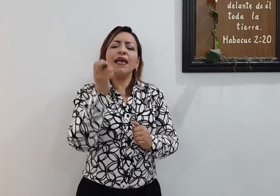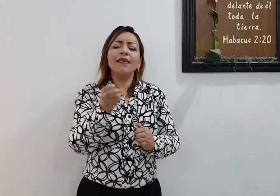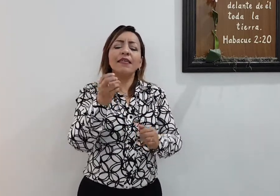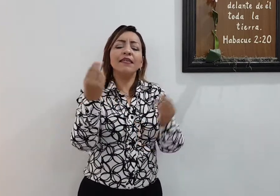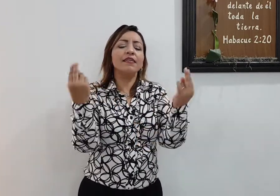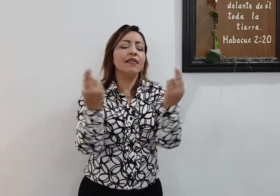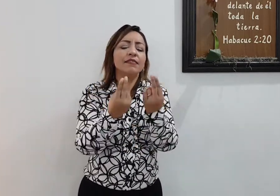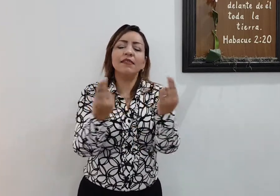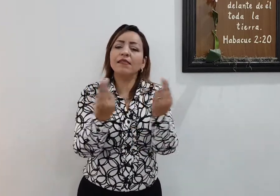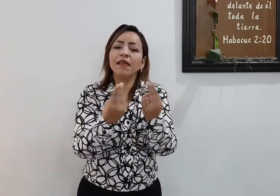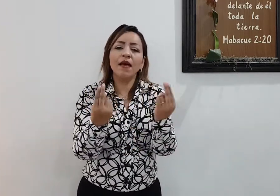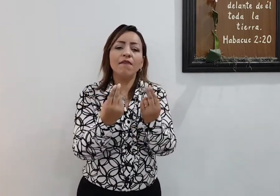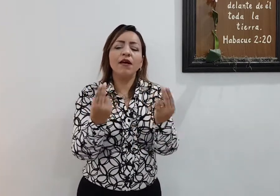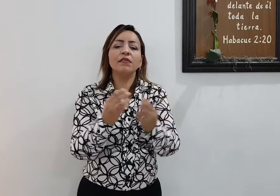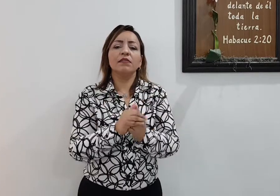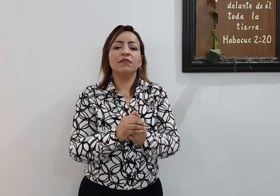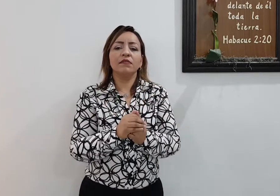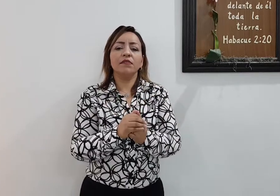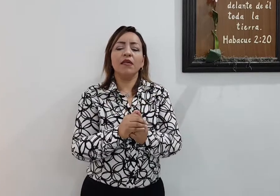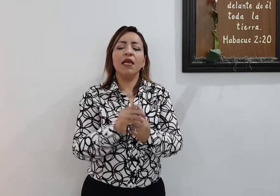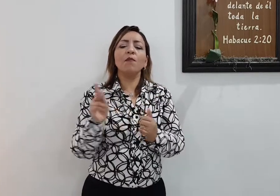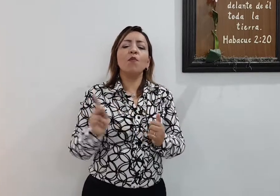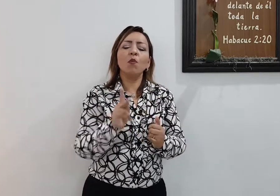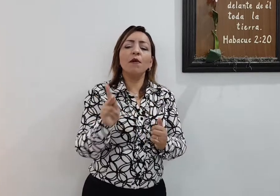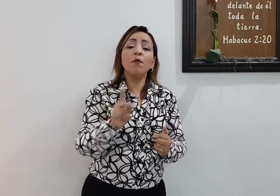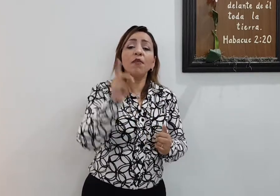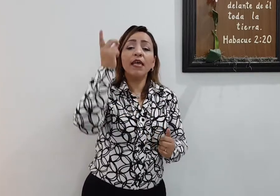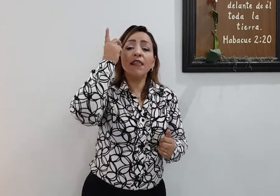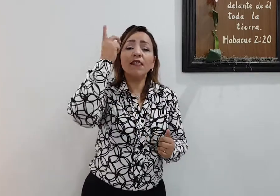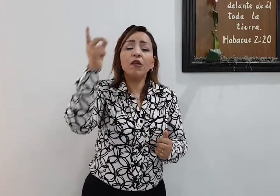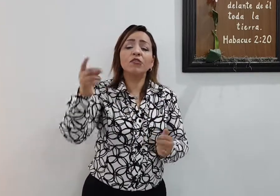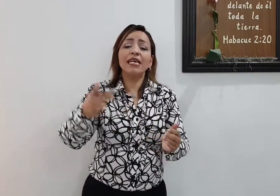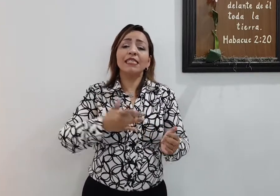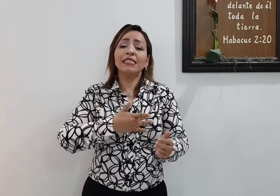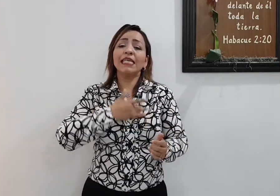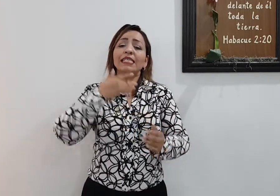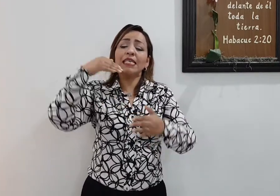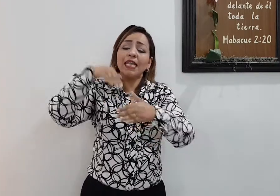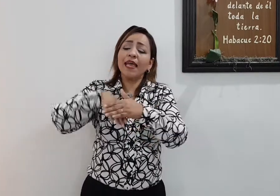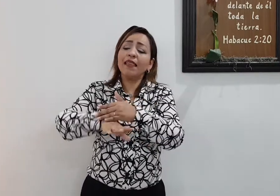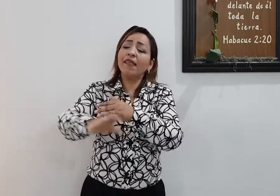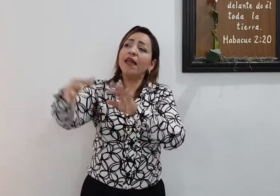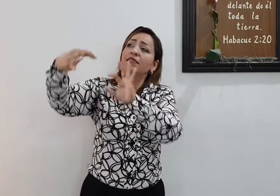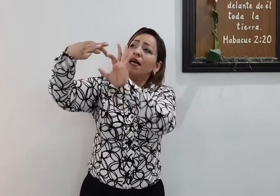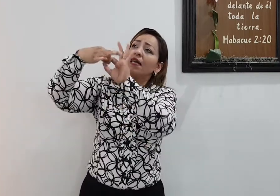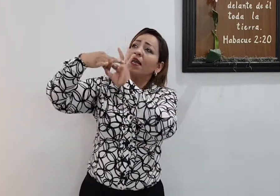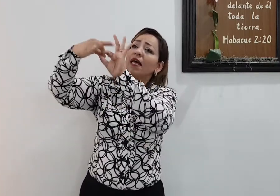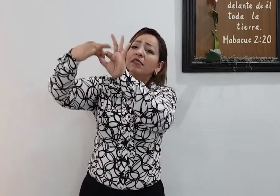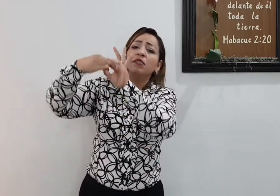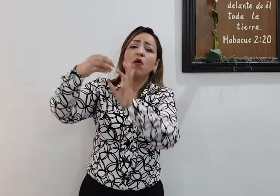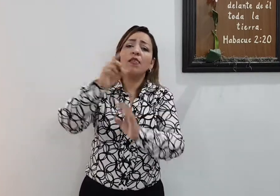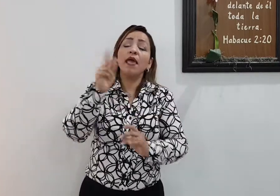Dios precisamente es entrar en esa relación de padre a hijo. Sé que a